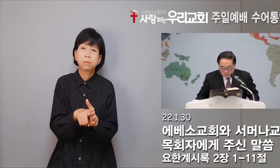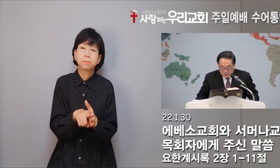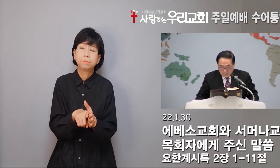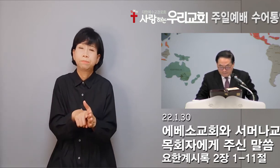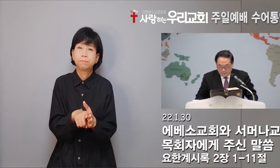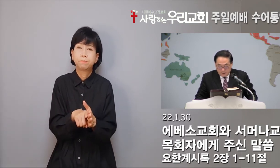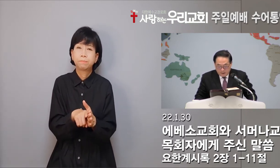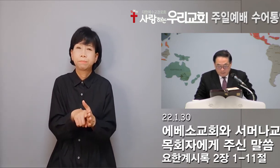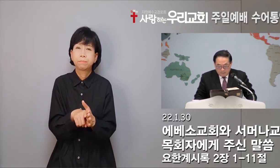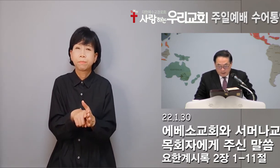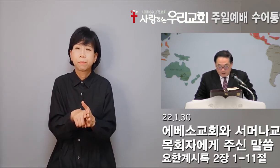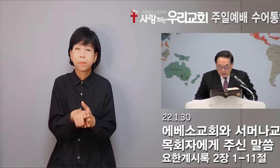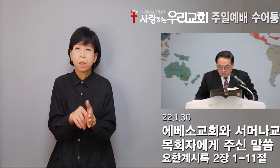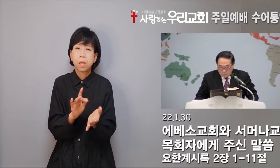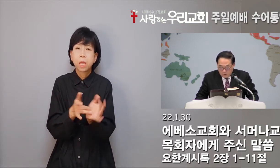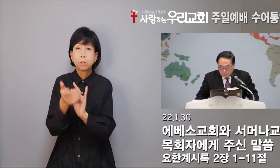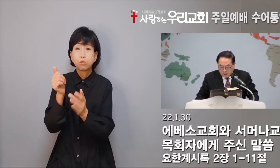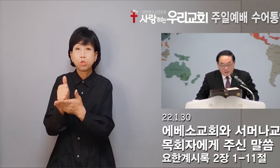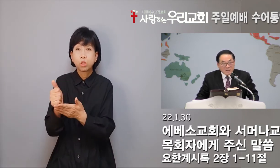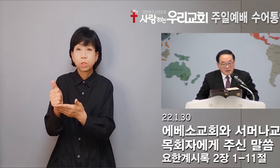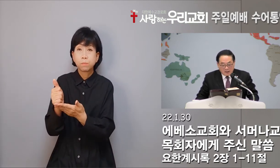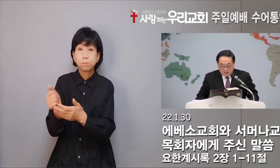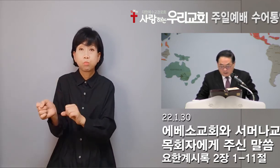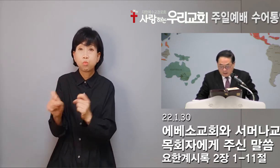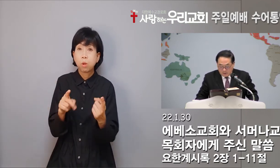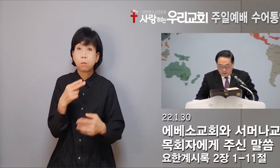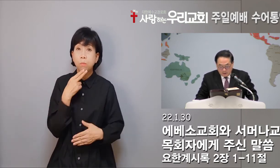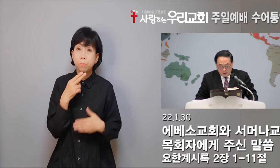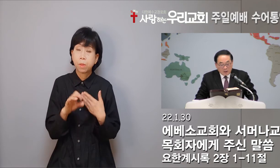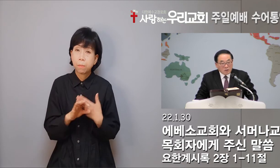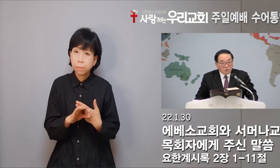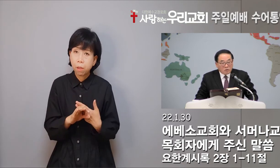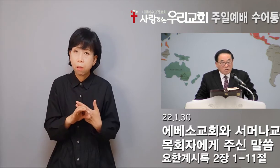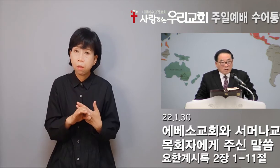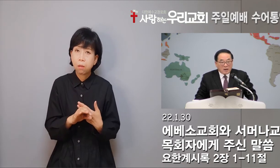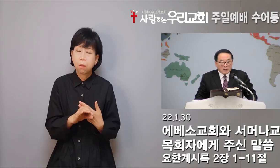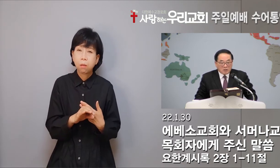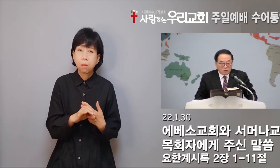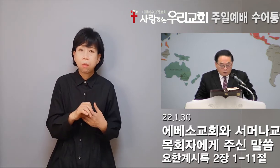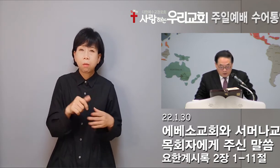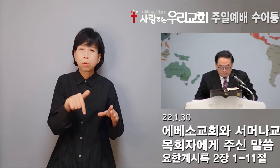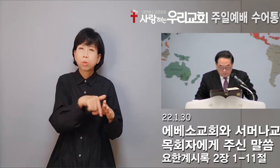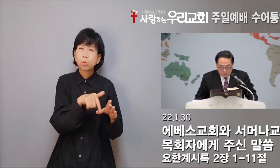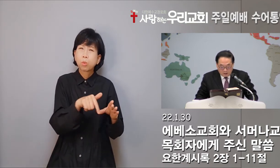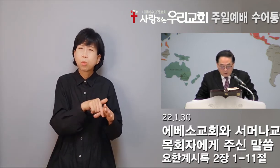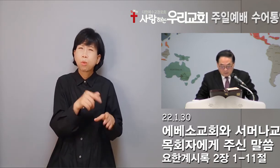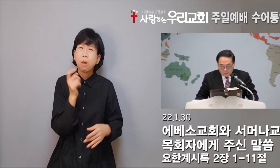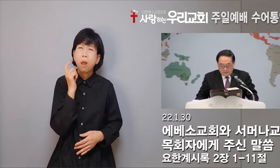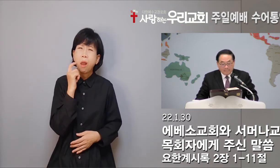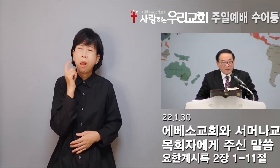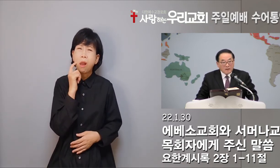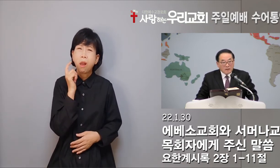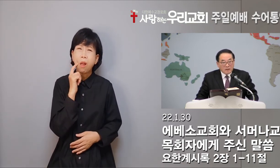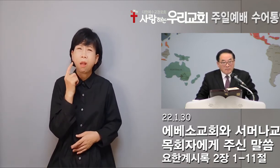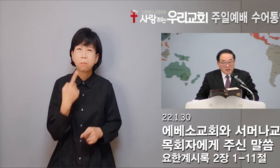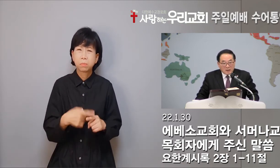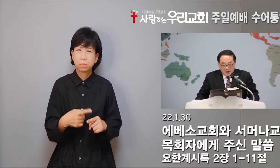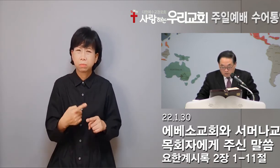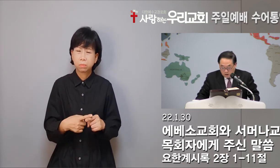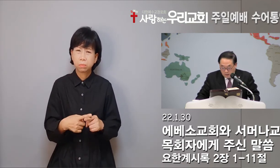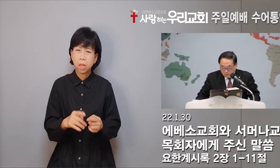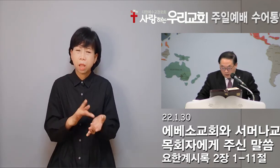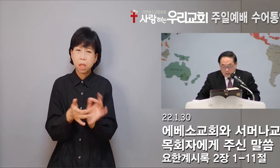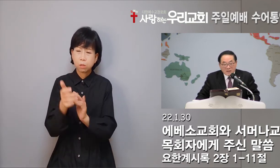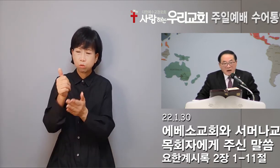믿는 것입니다. 만약에 예수님이 부활하시지 않으셨다면 기독교는 가짜 종교에 불과한 것입니다.